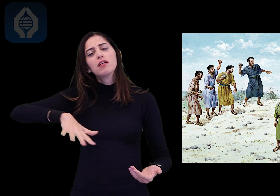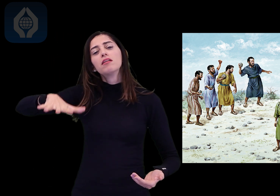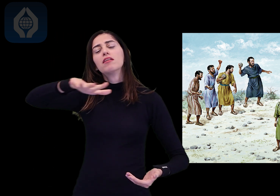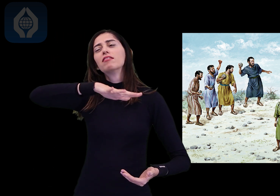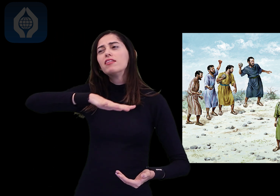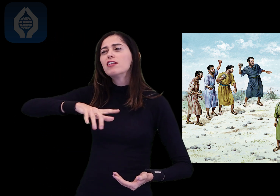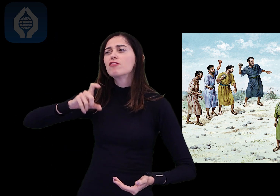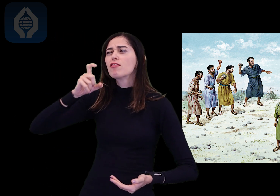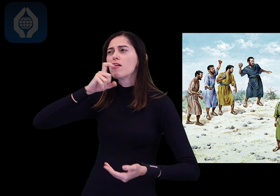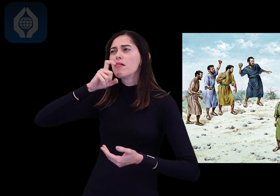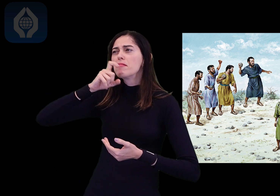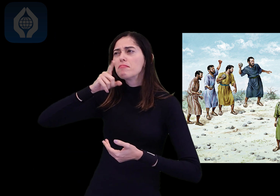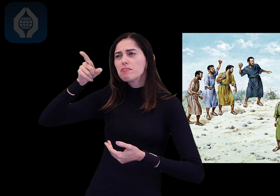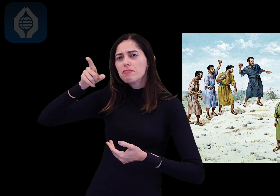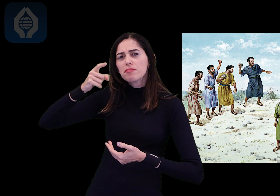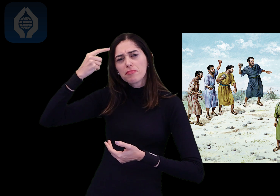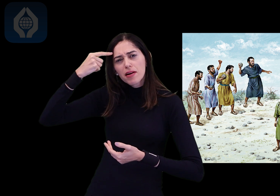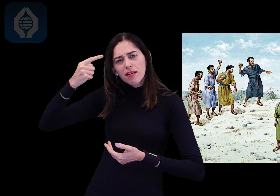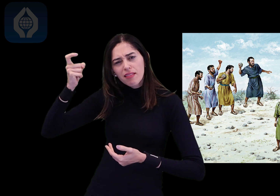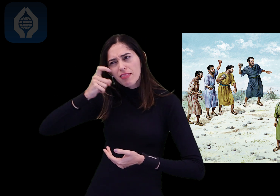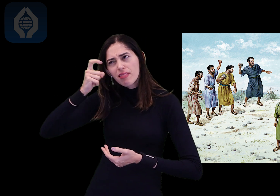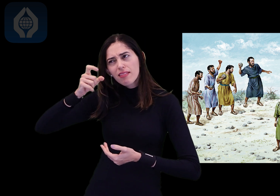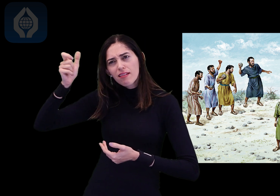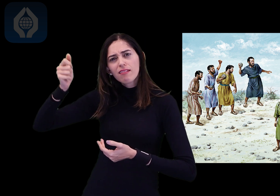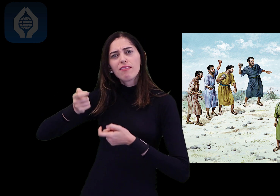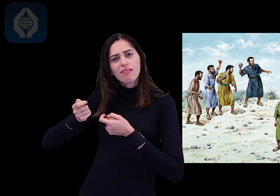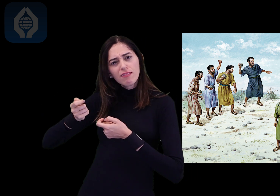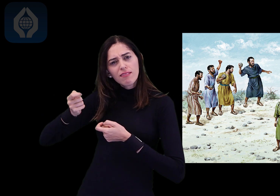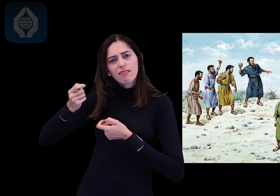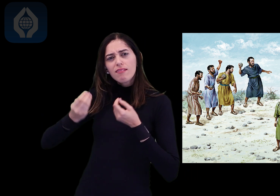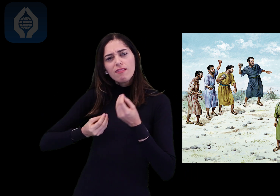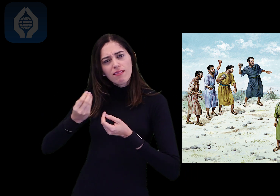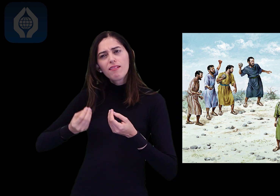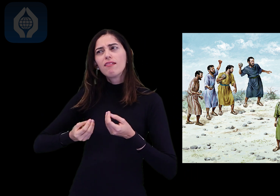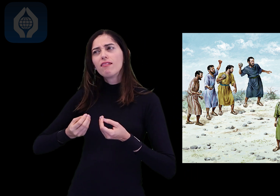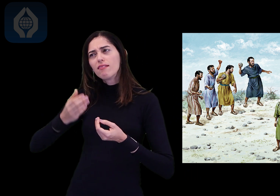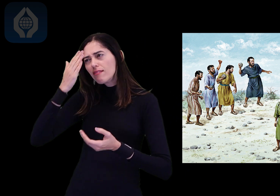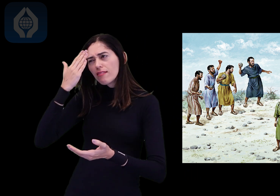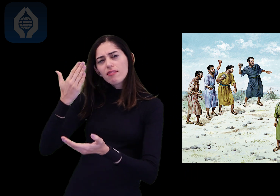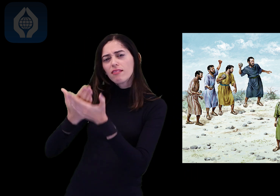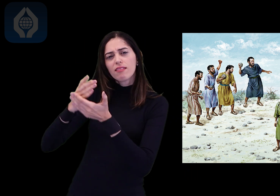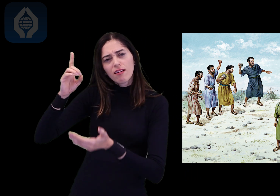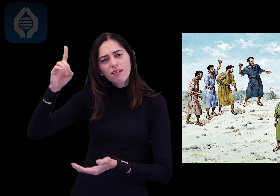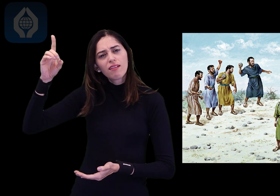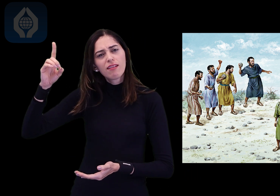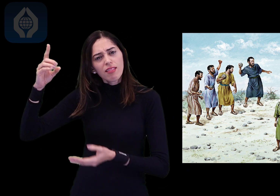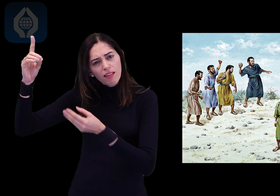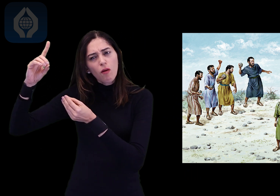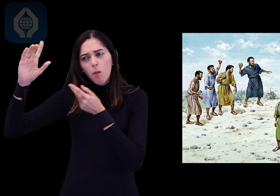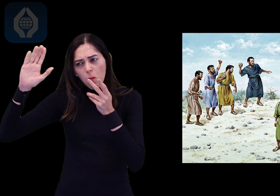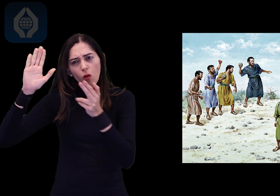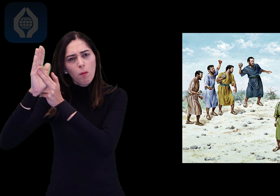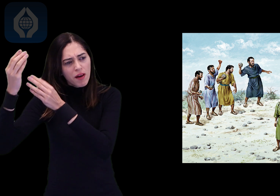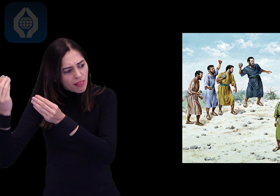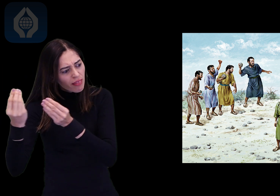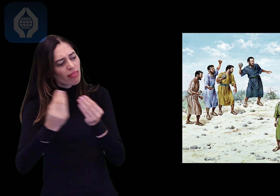Estavam agindo como se ele fosse mentiroso. Deus havia prometido dar-lhes a terra, mas recusaram crer